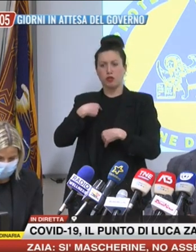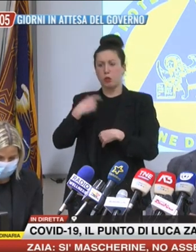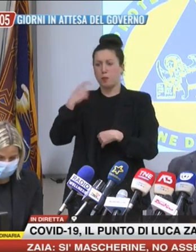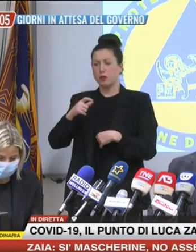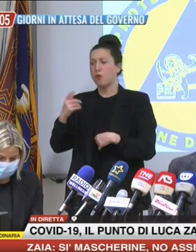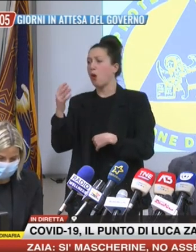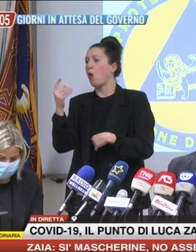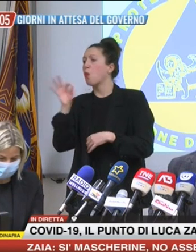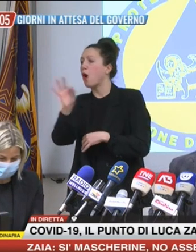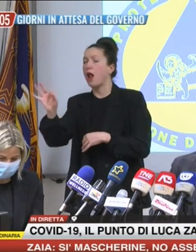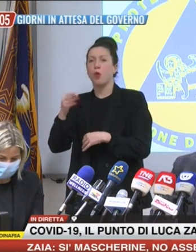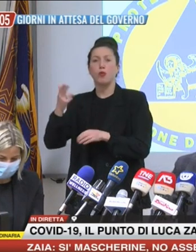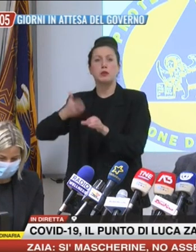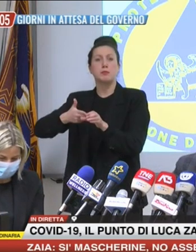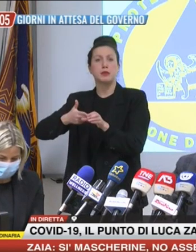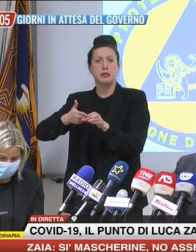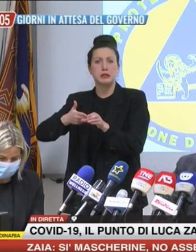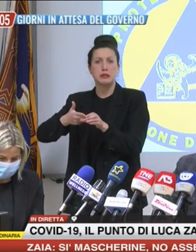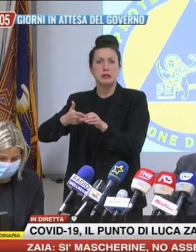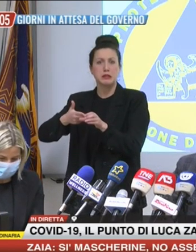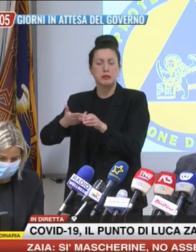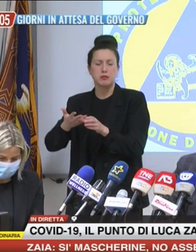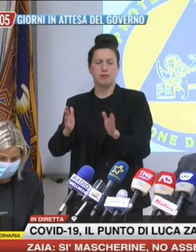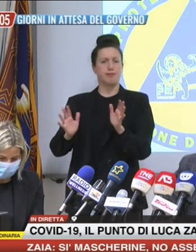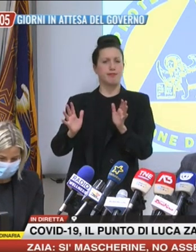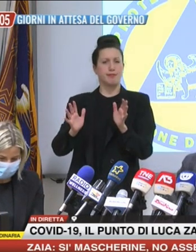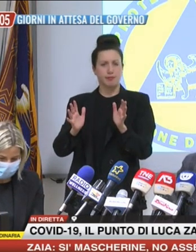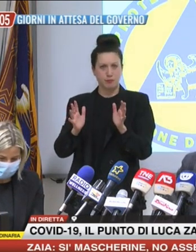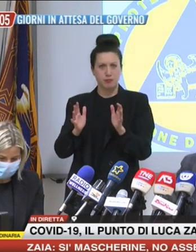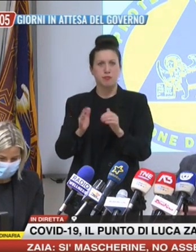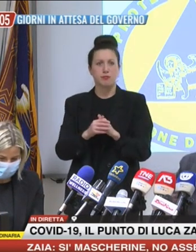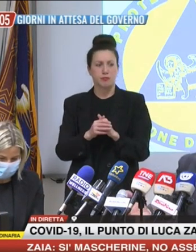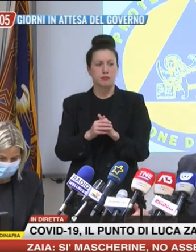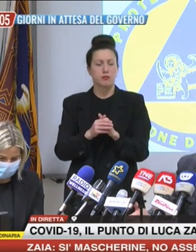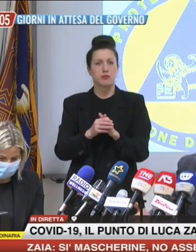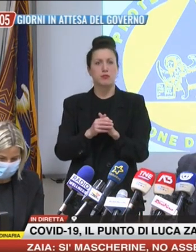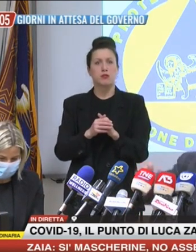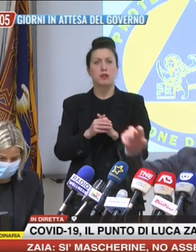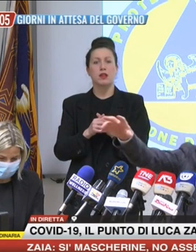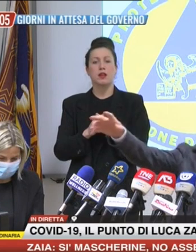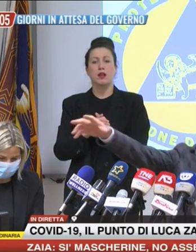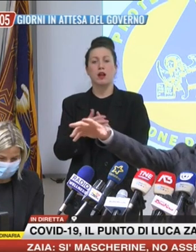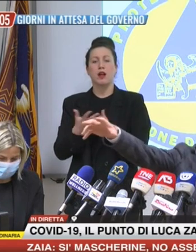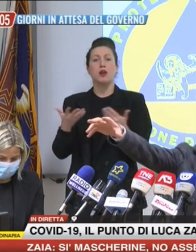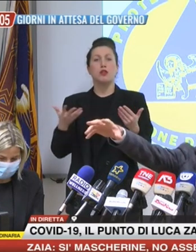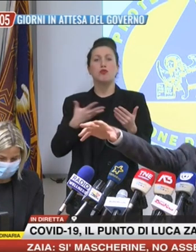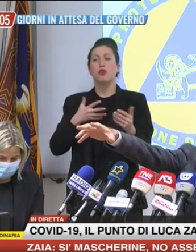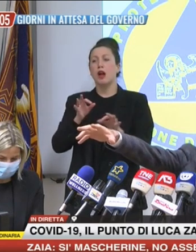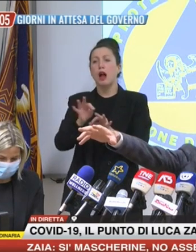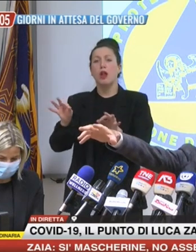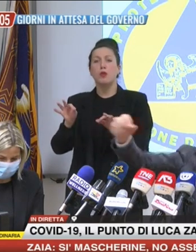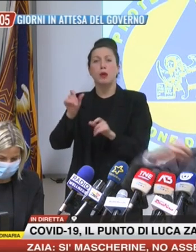molti si ritrovano i confini comunali chiusi, zona arancione, e ti dicono io sono parte lesa perché tu arbitrariamente, perché c'è qualcuno che va a